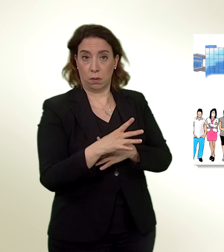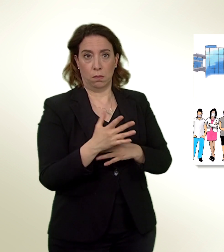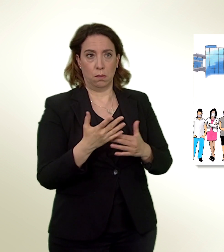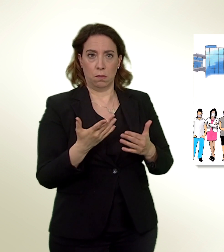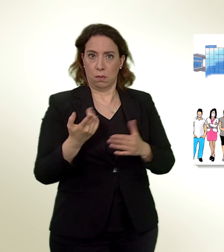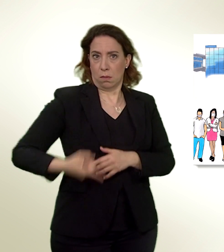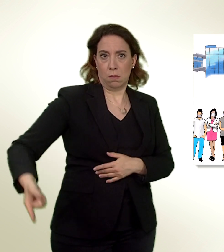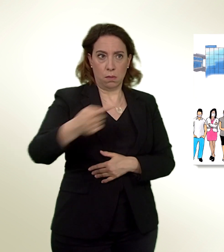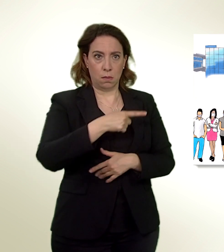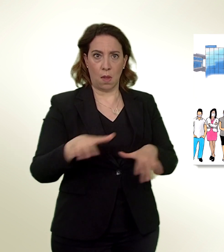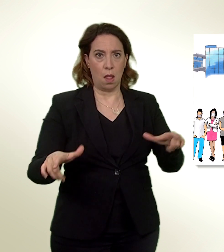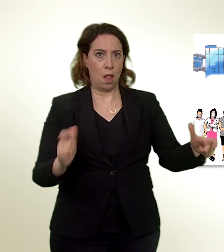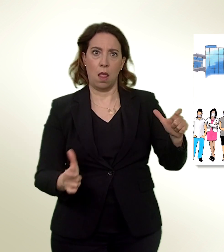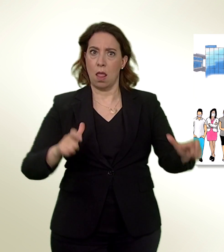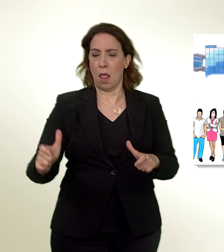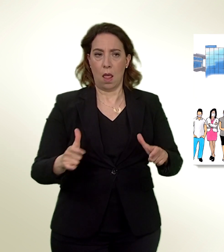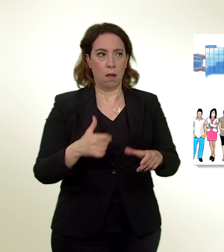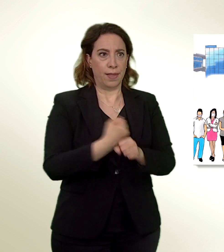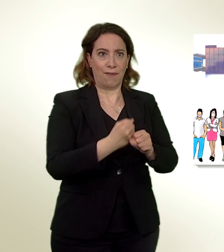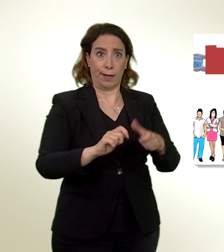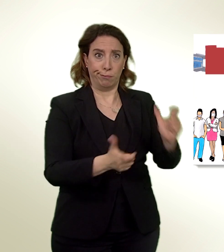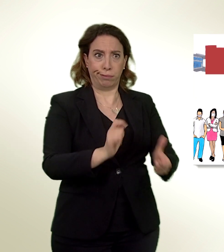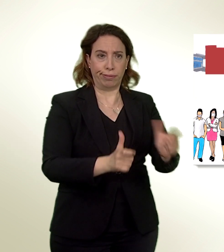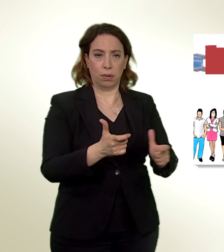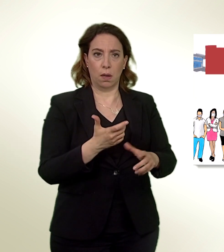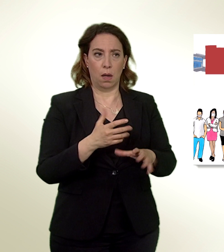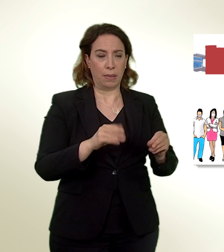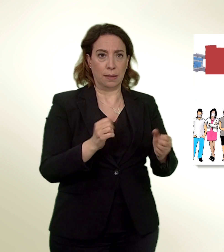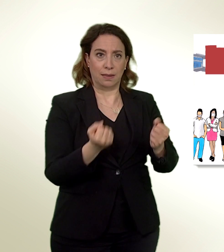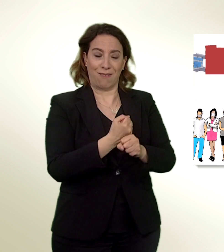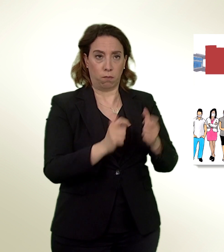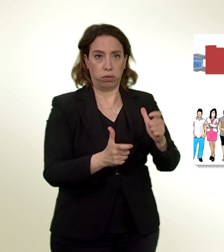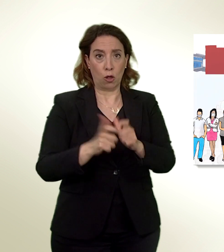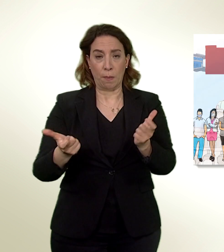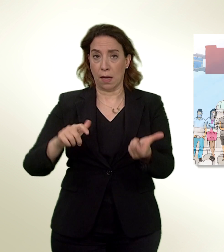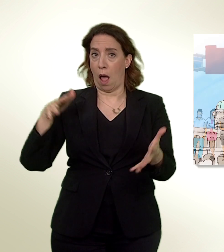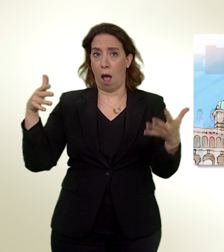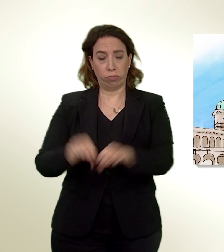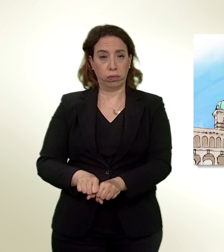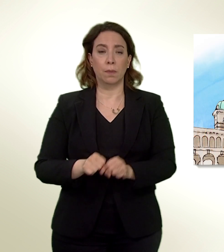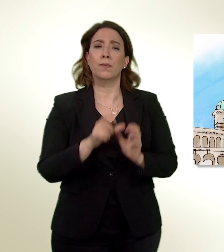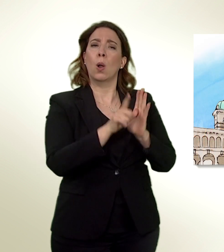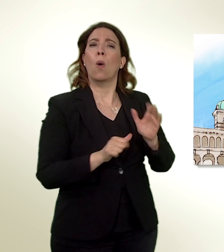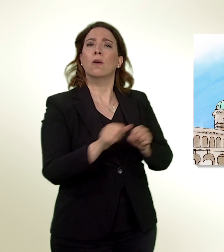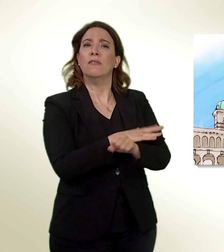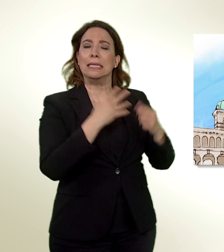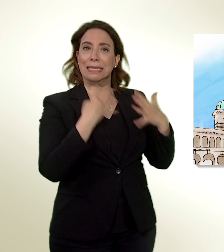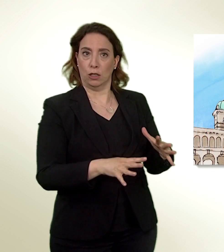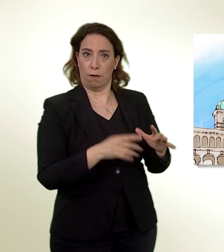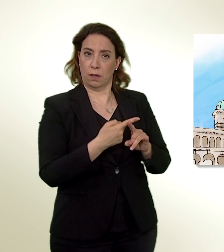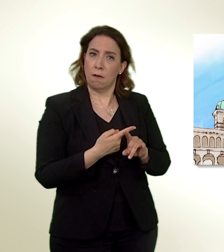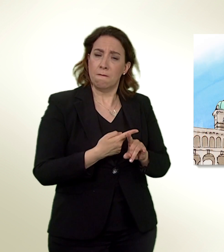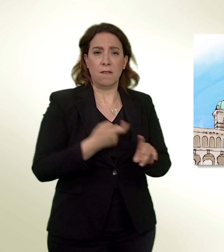grande insécurité, pourrait menacer des emplois et mener des entreprises à la faillite. La loi Covid-19 est le fruit